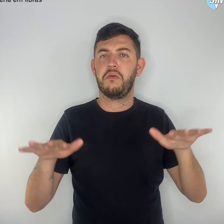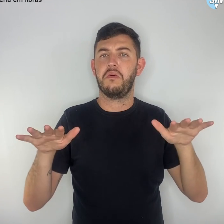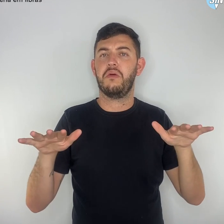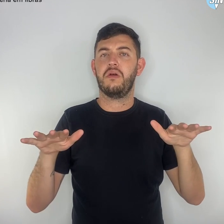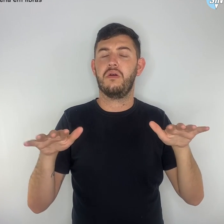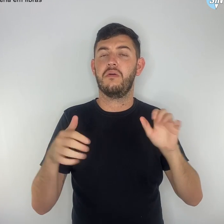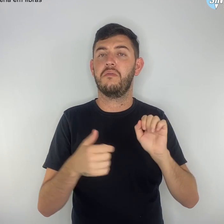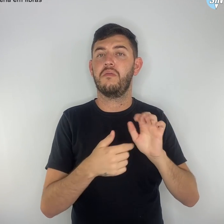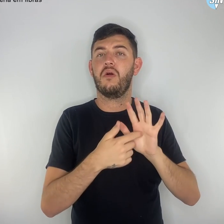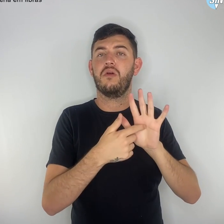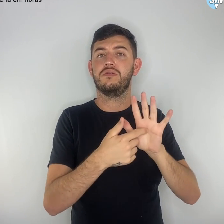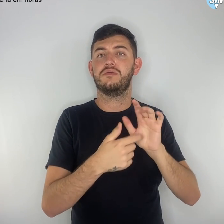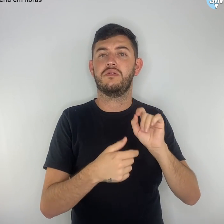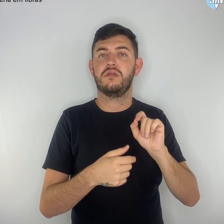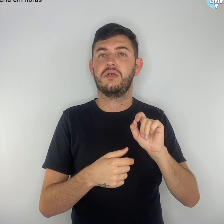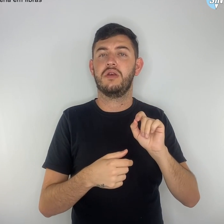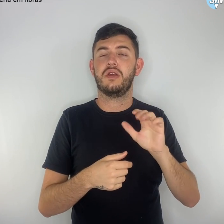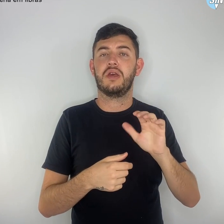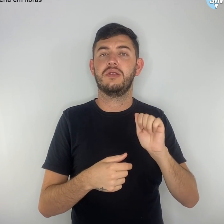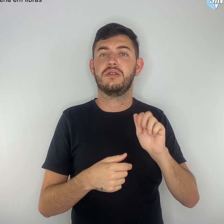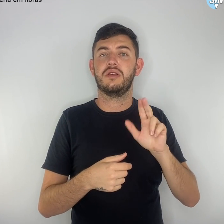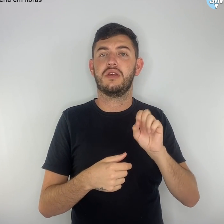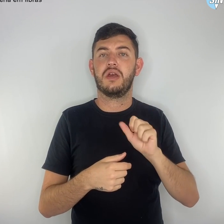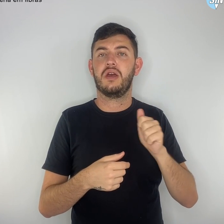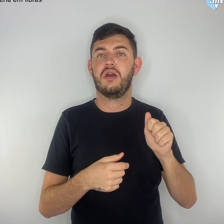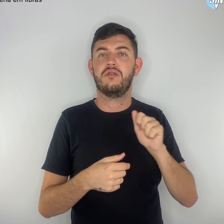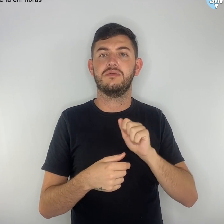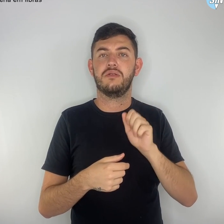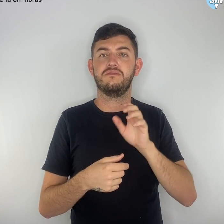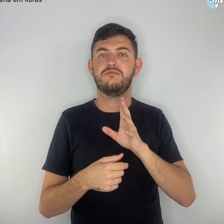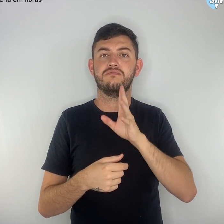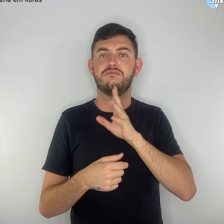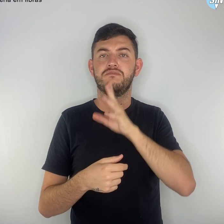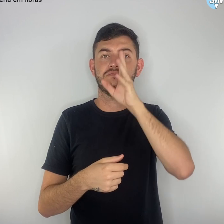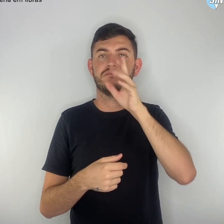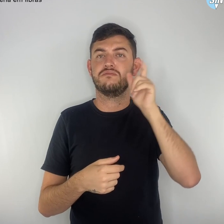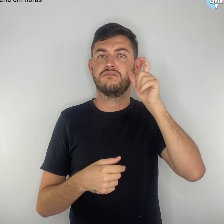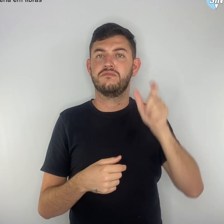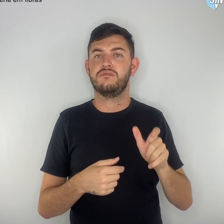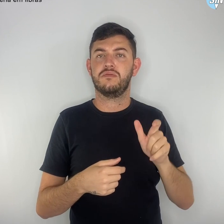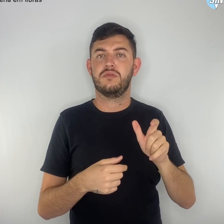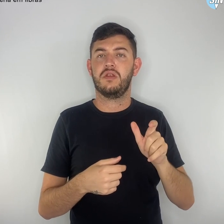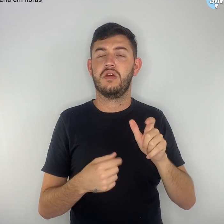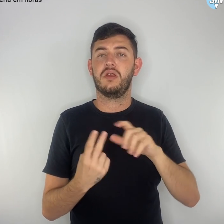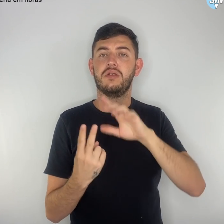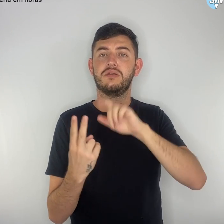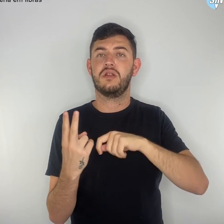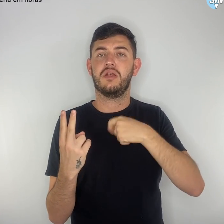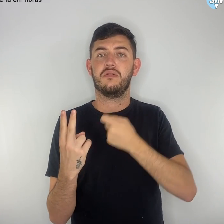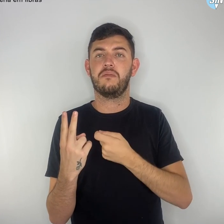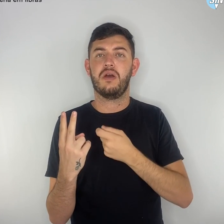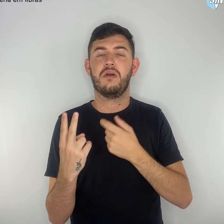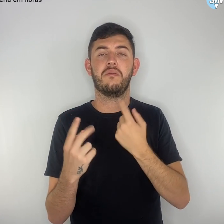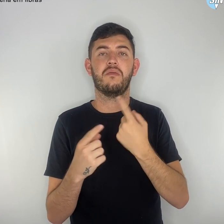os interesses das partes envolvidas, pois a questão central dos